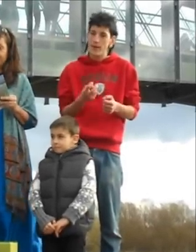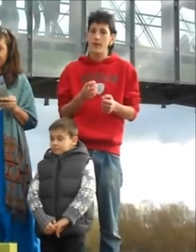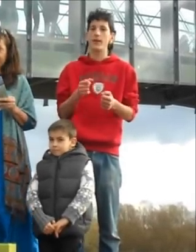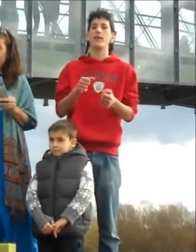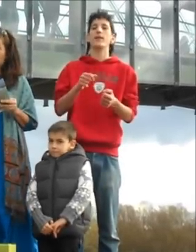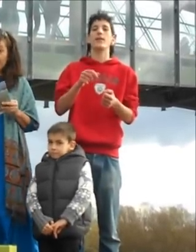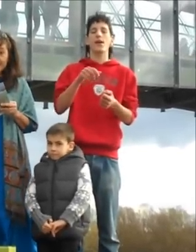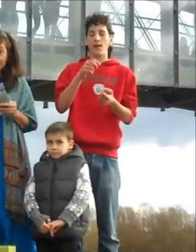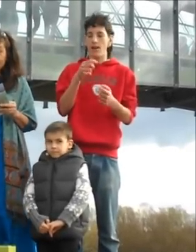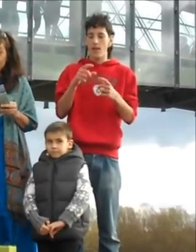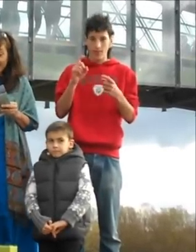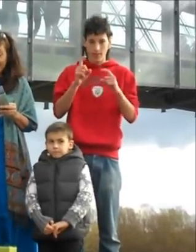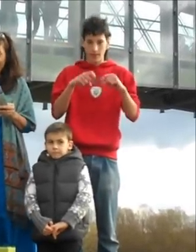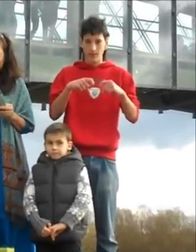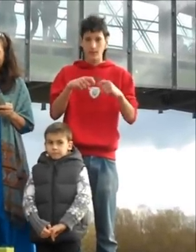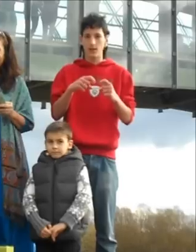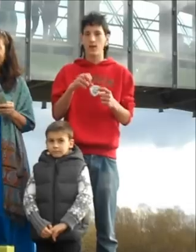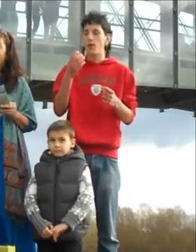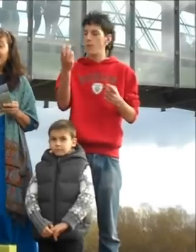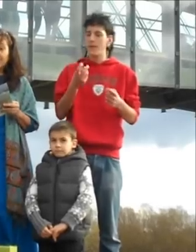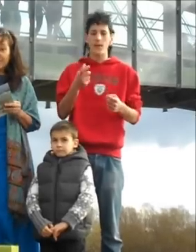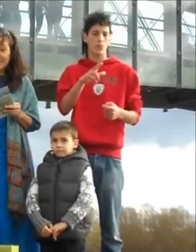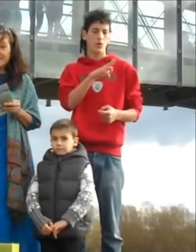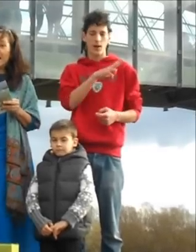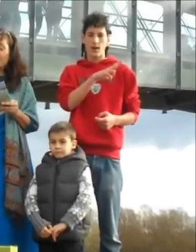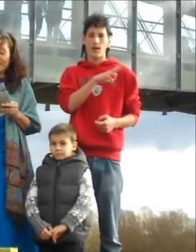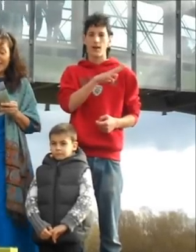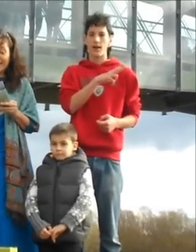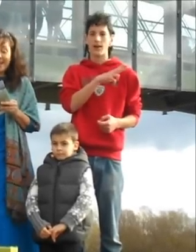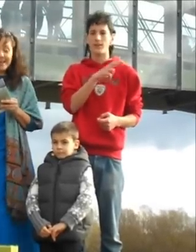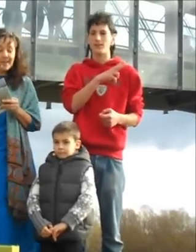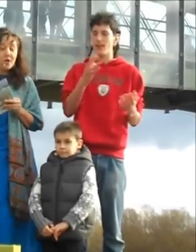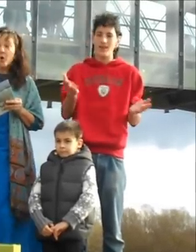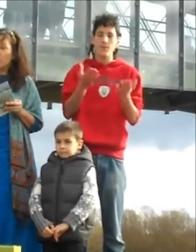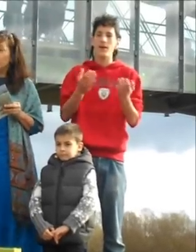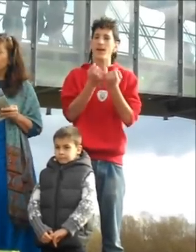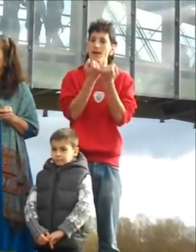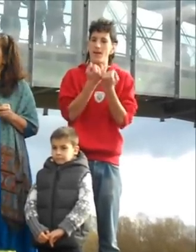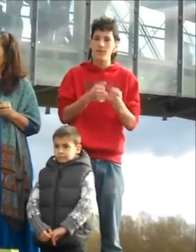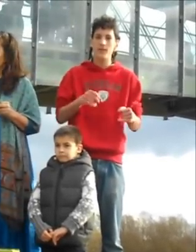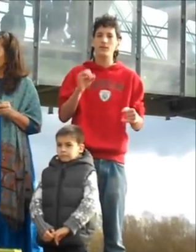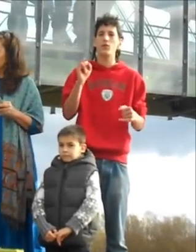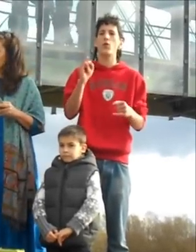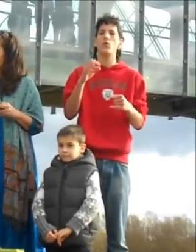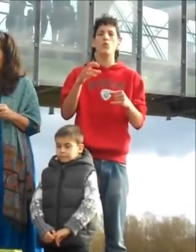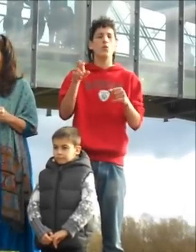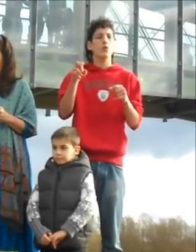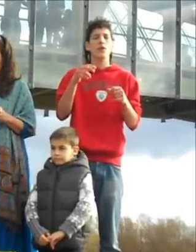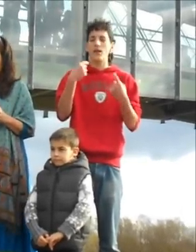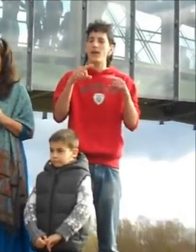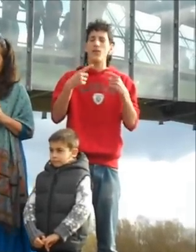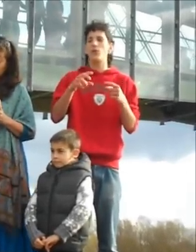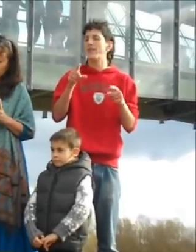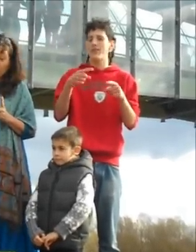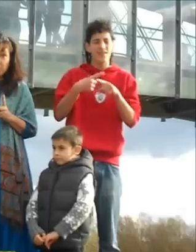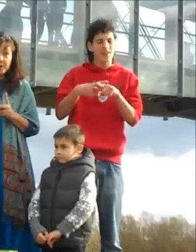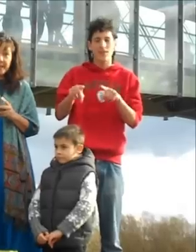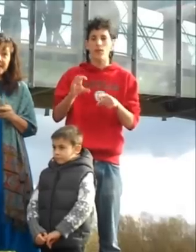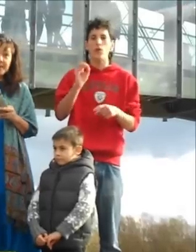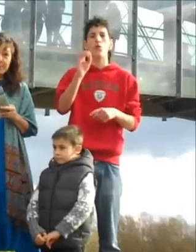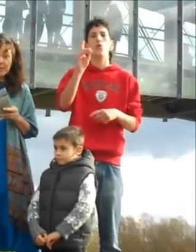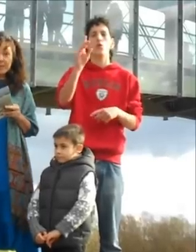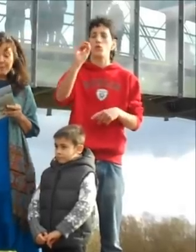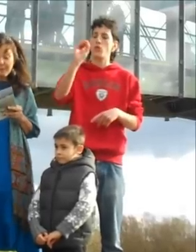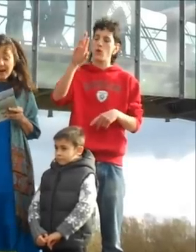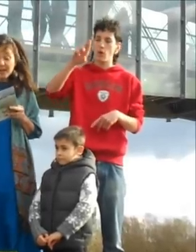acudirá. Vestida muy elegante, la fiesta amenizará con un repertorio sin igual. Do,